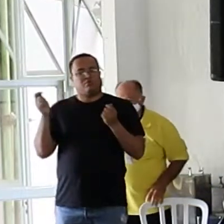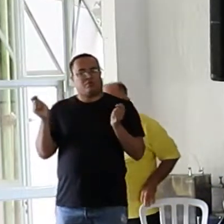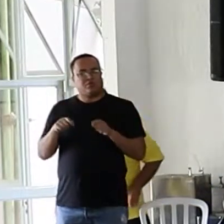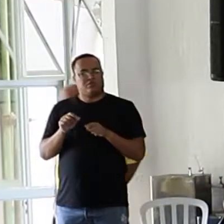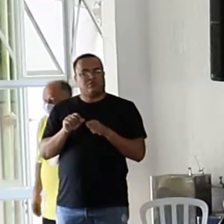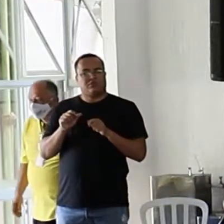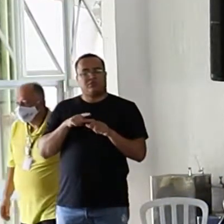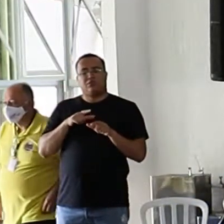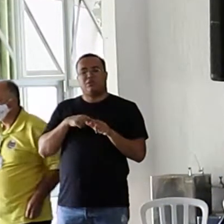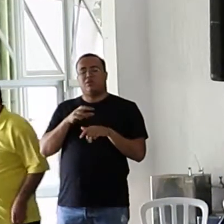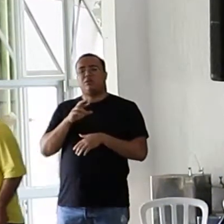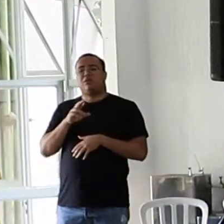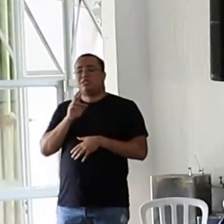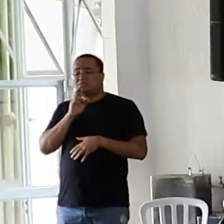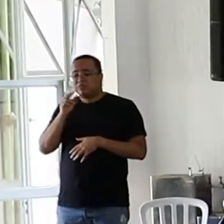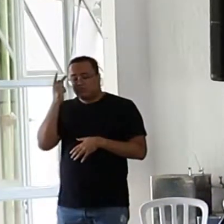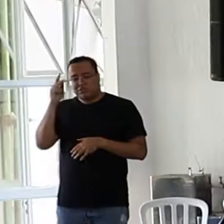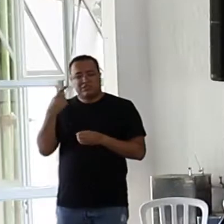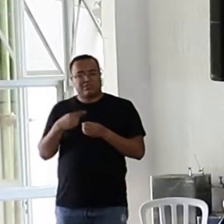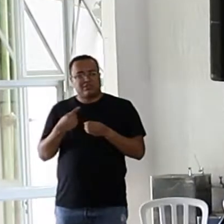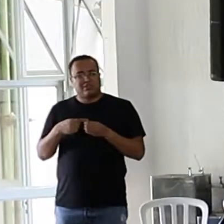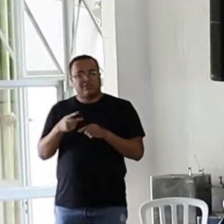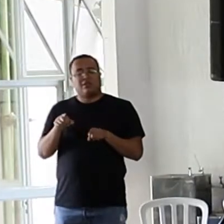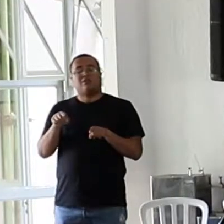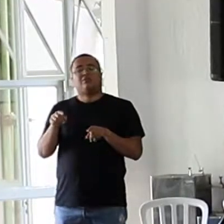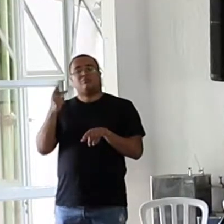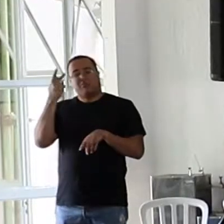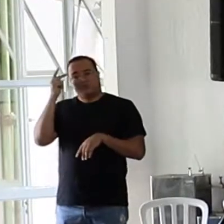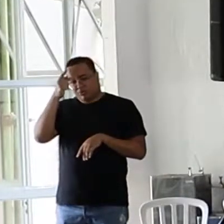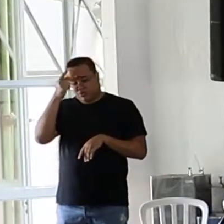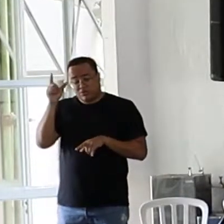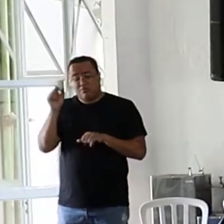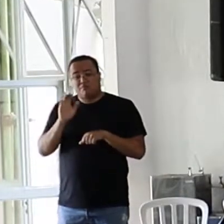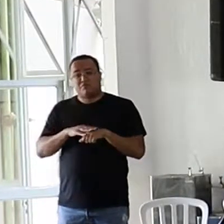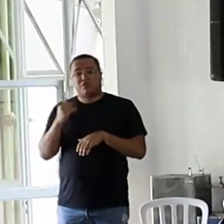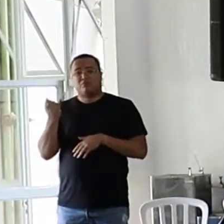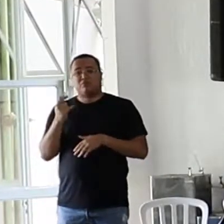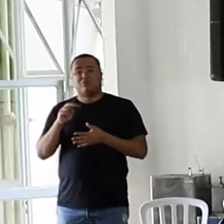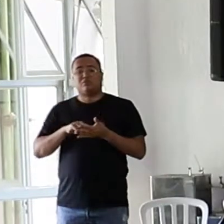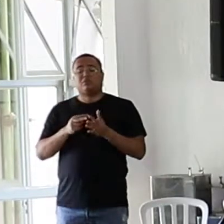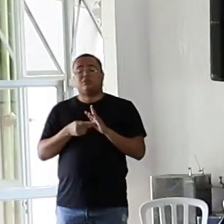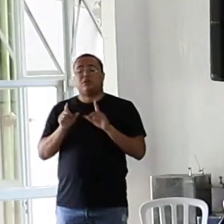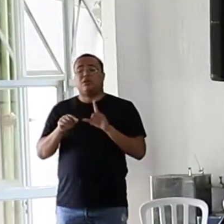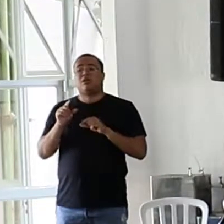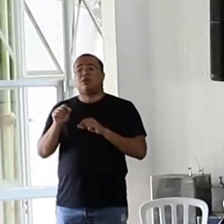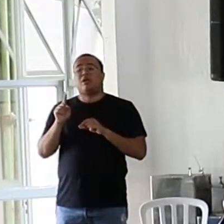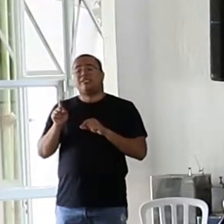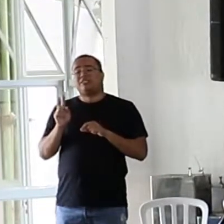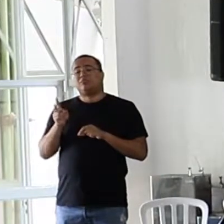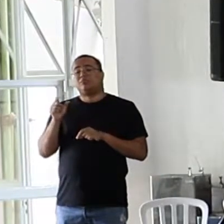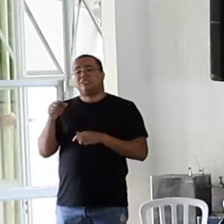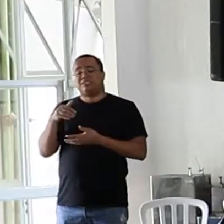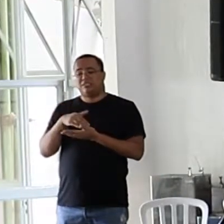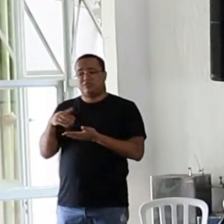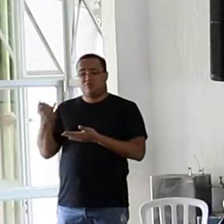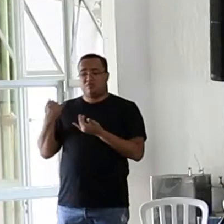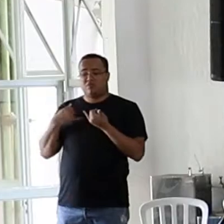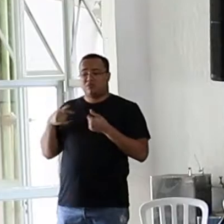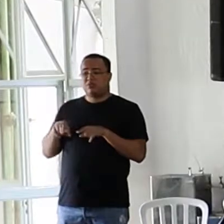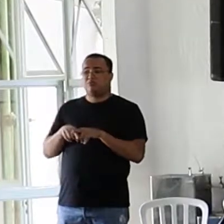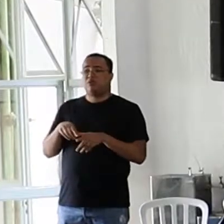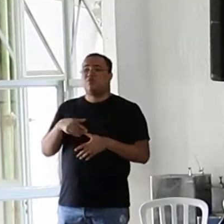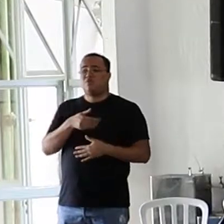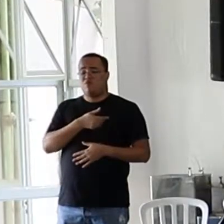se trata aqui quando uma cidades também é um mantra lá da nossa secretária quando uma cidade é boa para o seu morador ela certamente